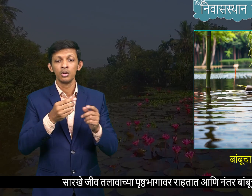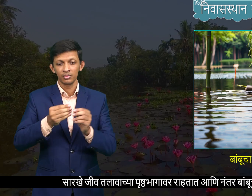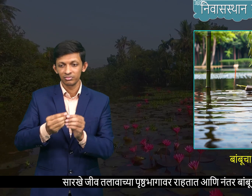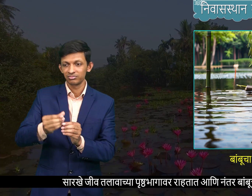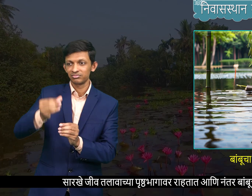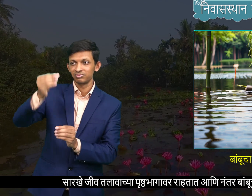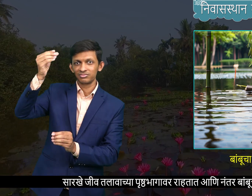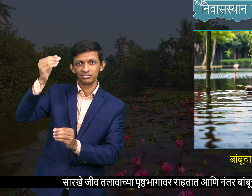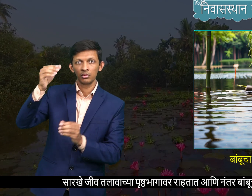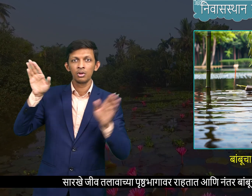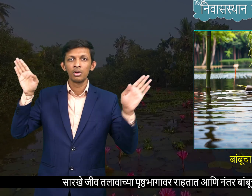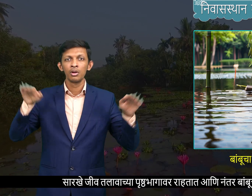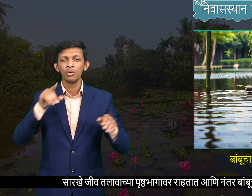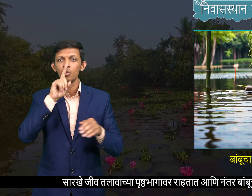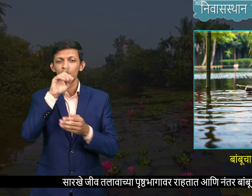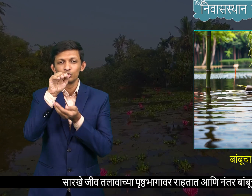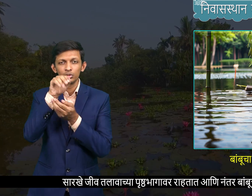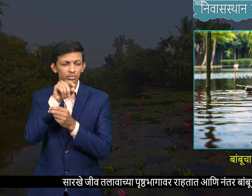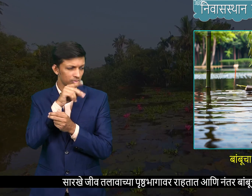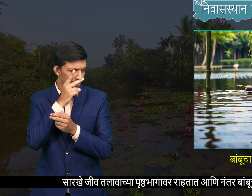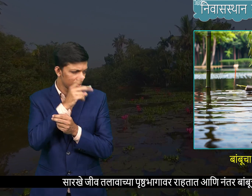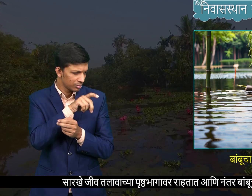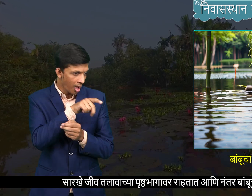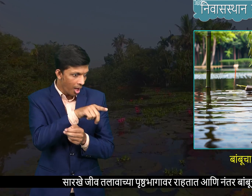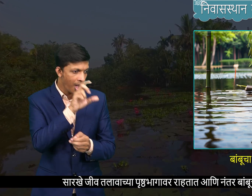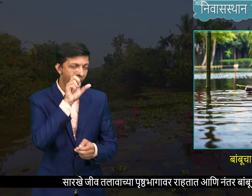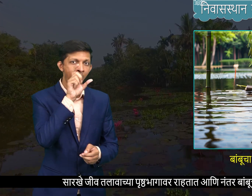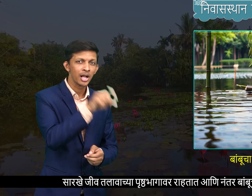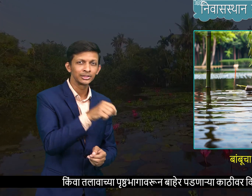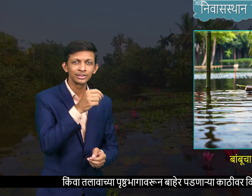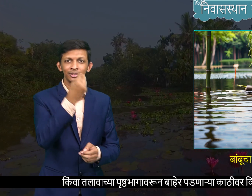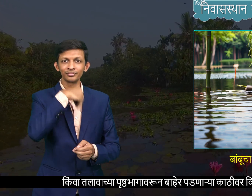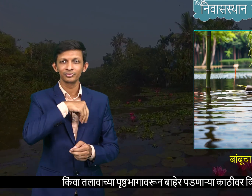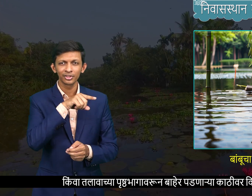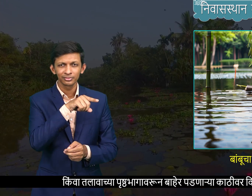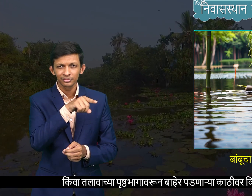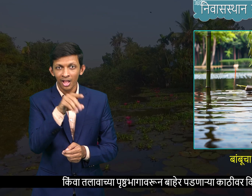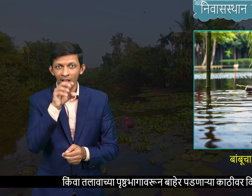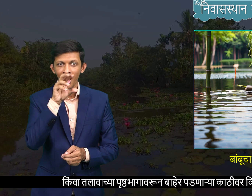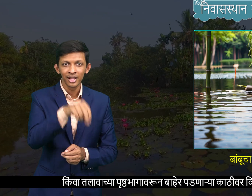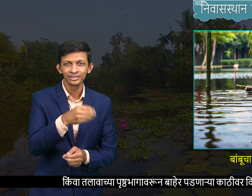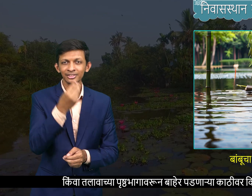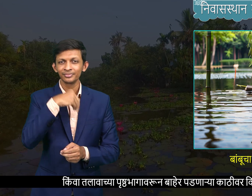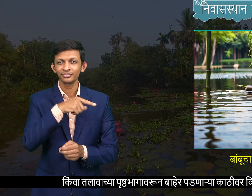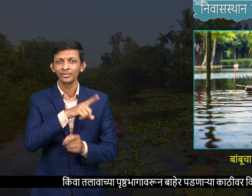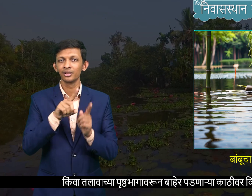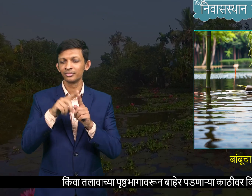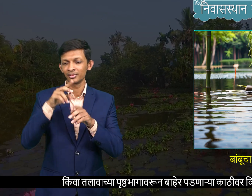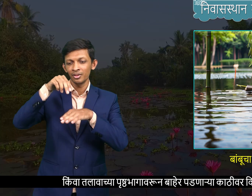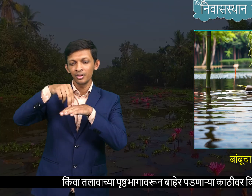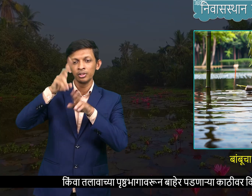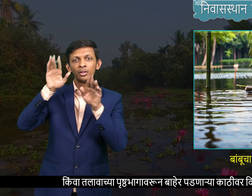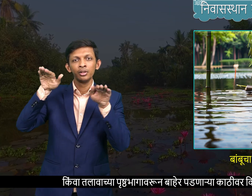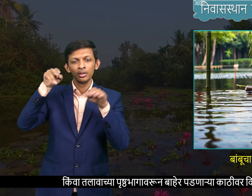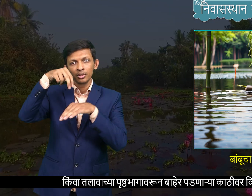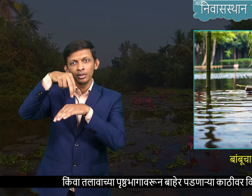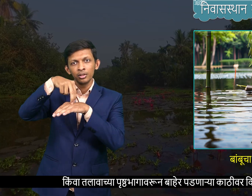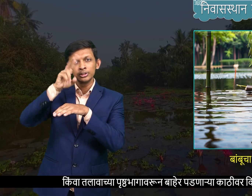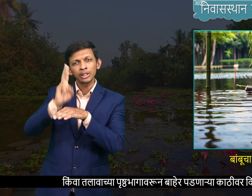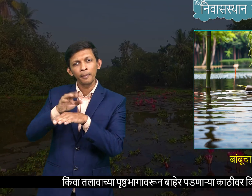नंतर बांबूच्या खांबावर किंवा तलावाच्या पृष्ठभागावरून बाहेर पडणाऱ्या